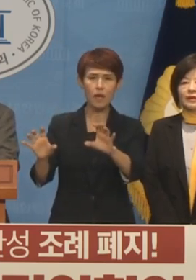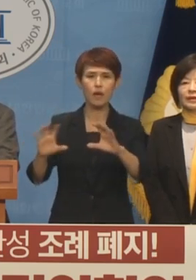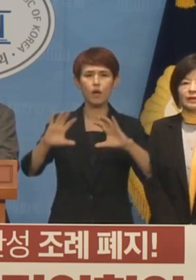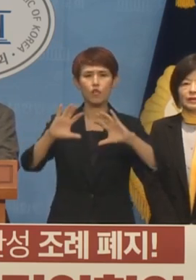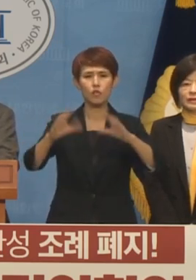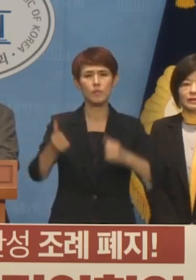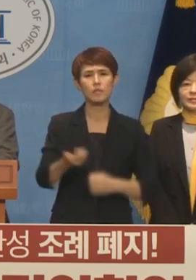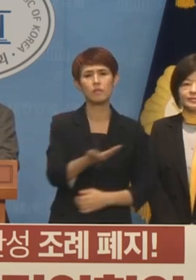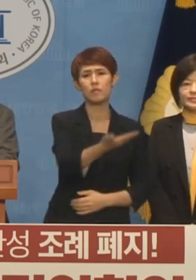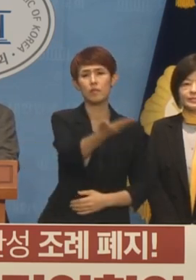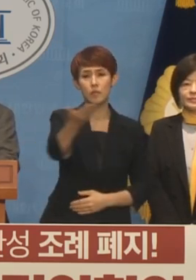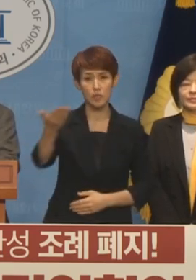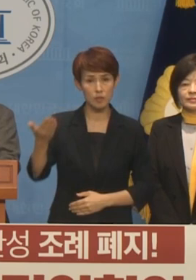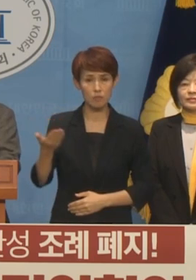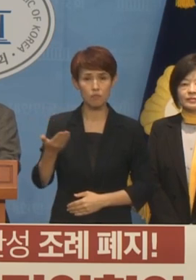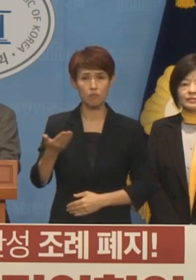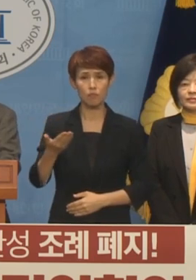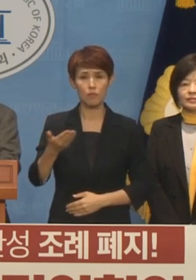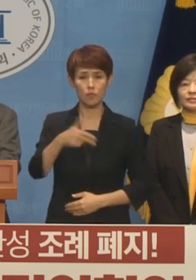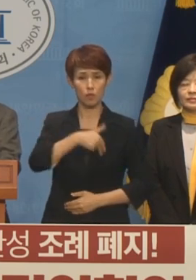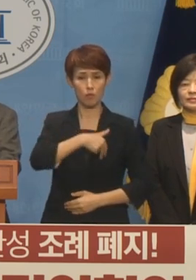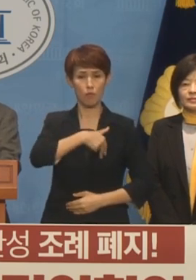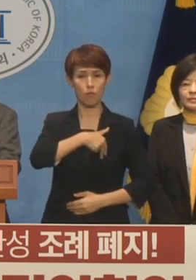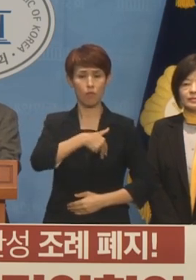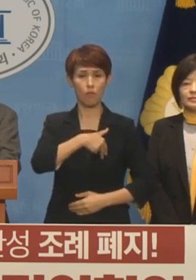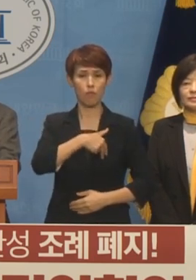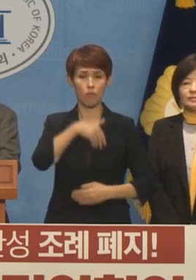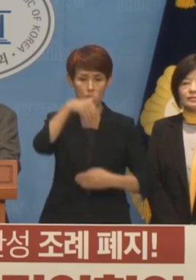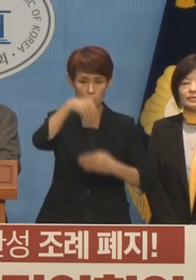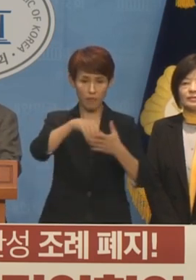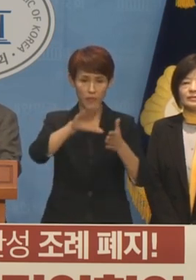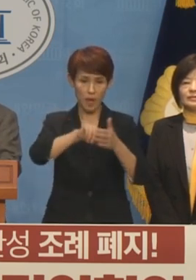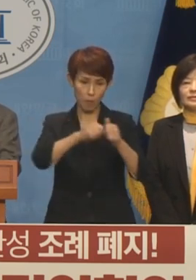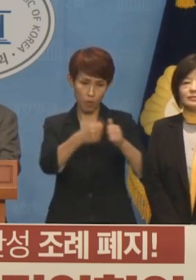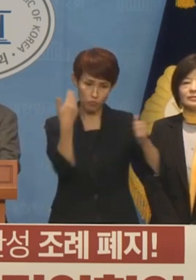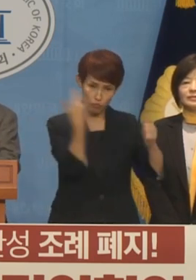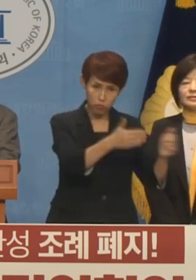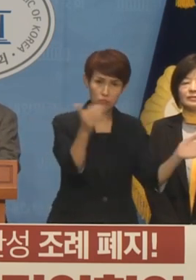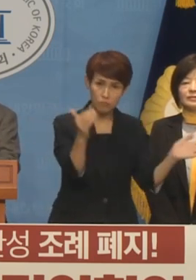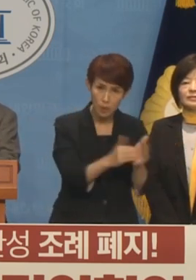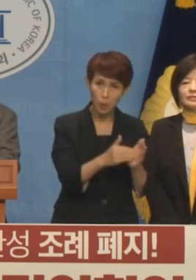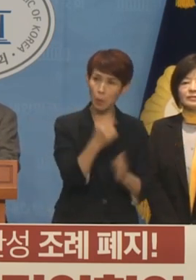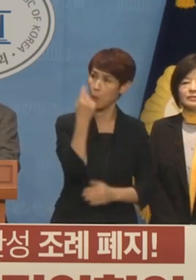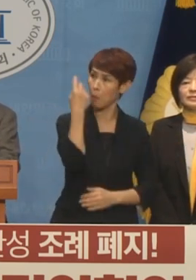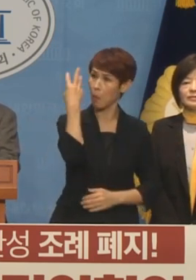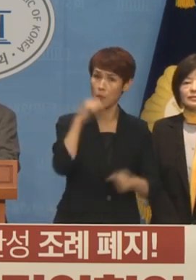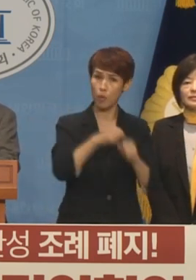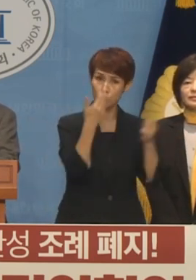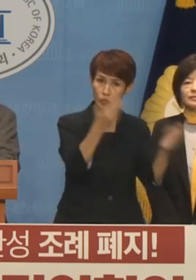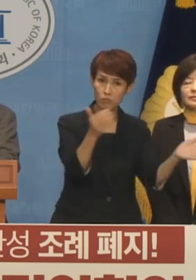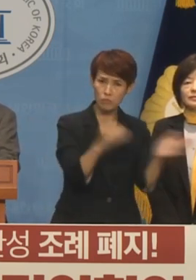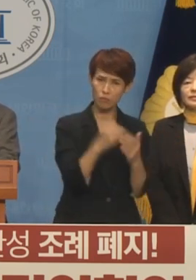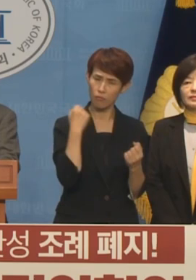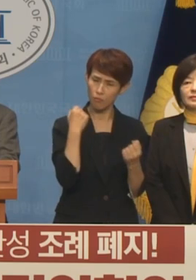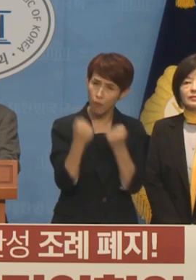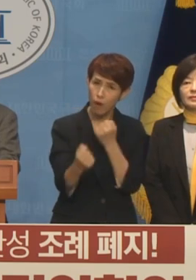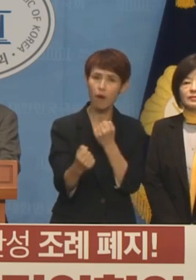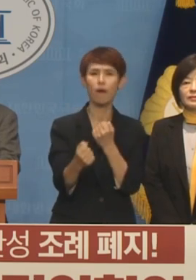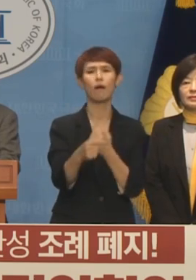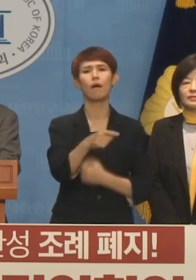국민들께서 선거로 심판하신 지 정말 며칠 되지 않았습니다. 그런데도